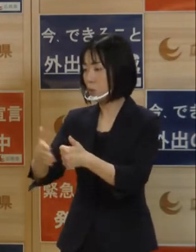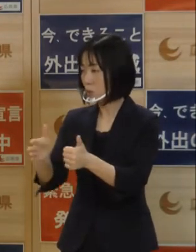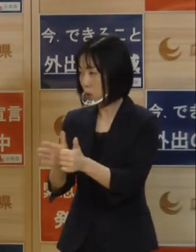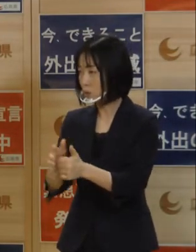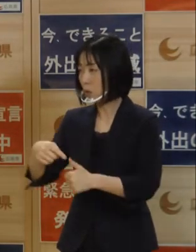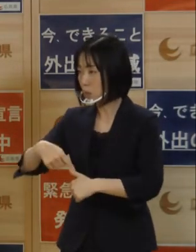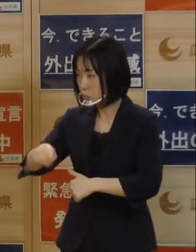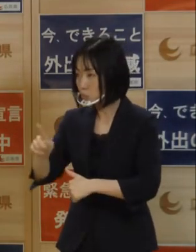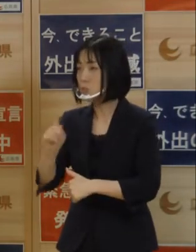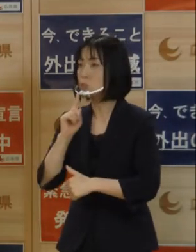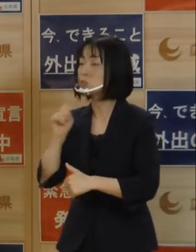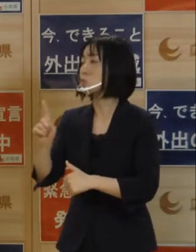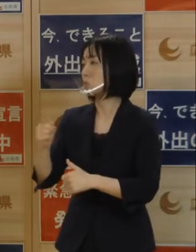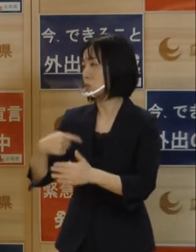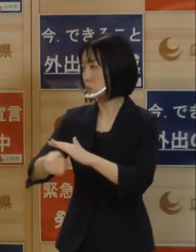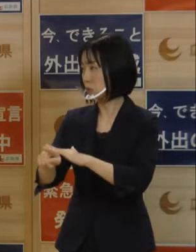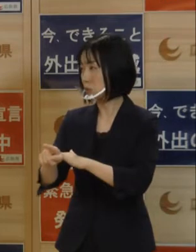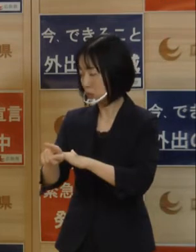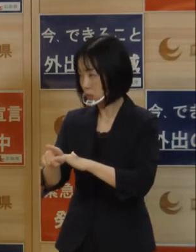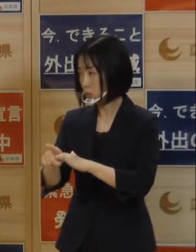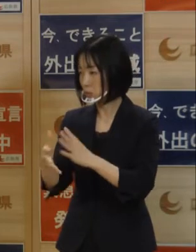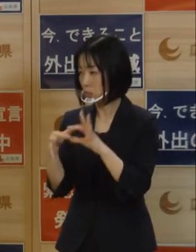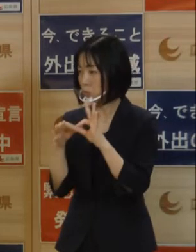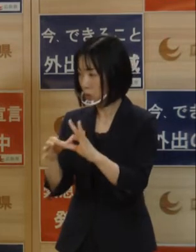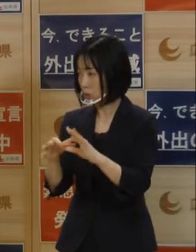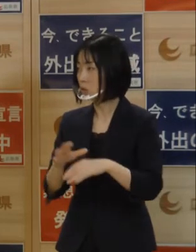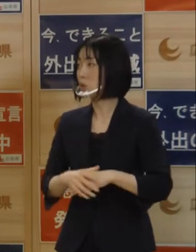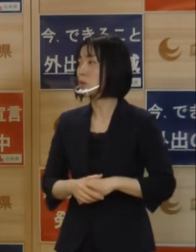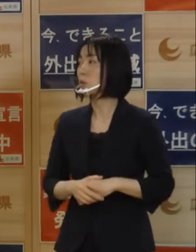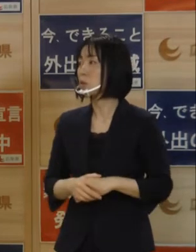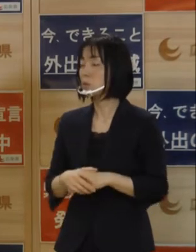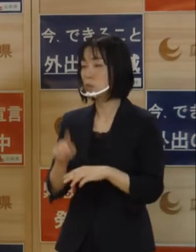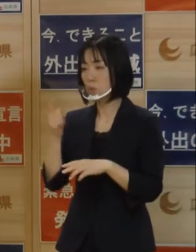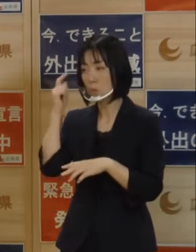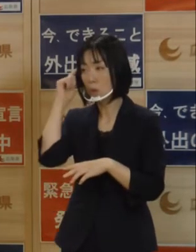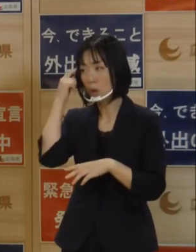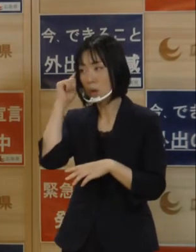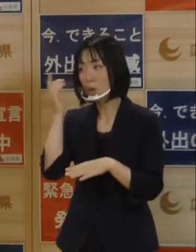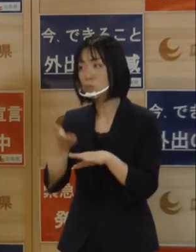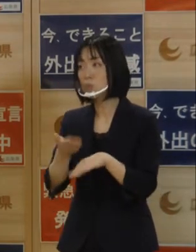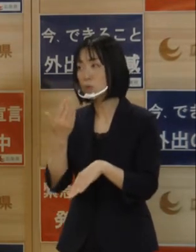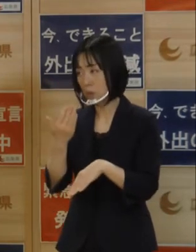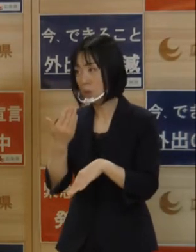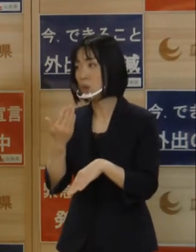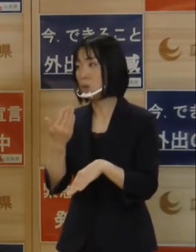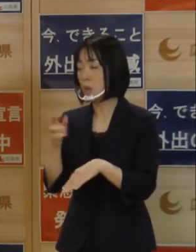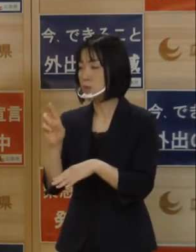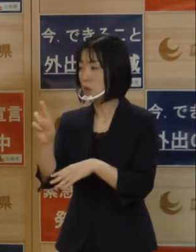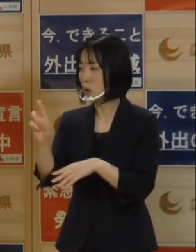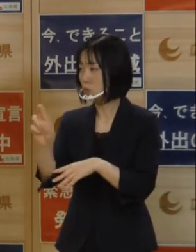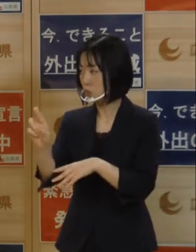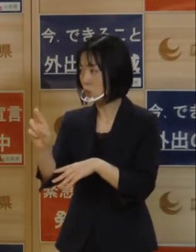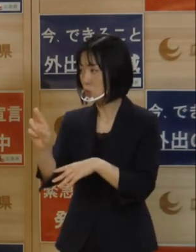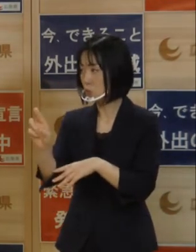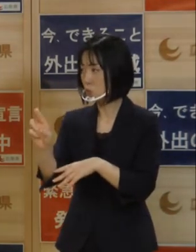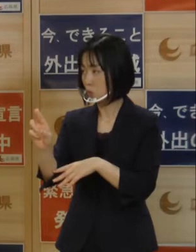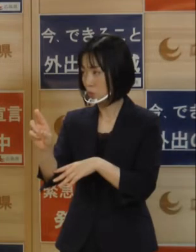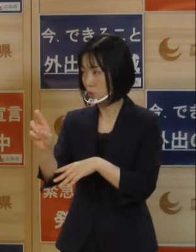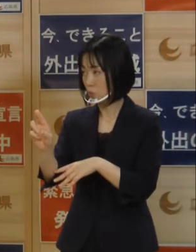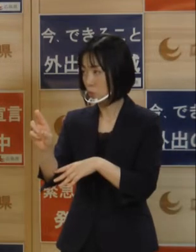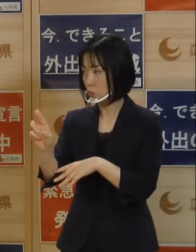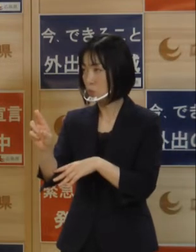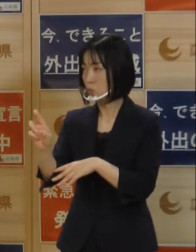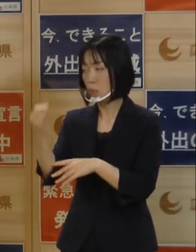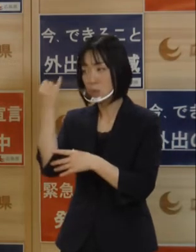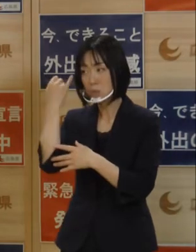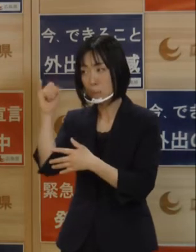ので、でそれをこう考えていく上では、まあ、もちろん JR の、ご